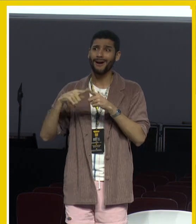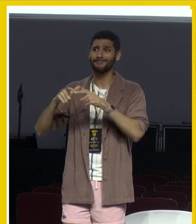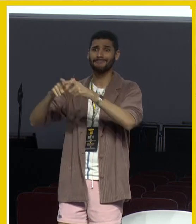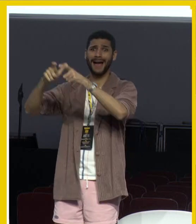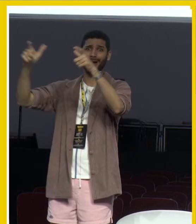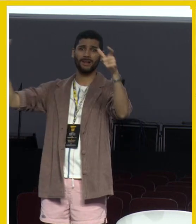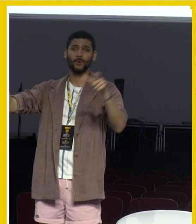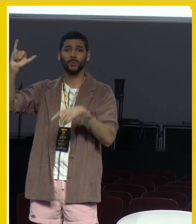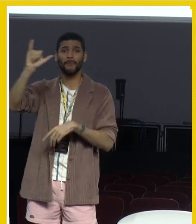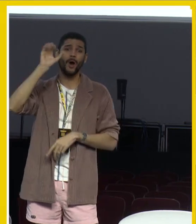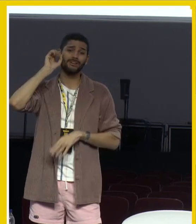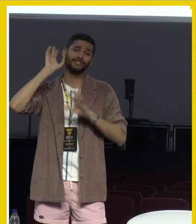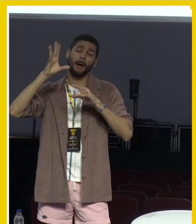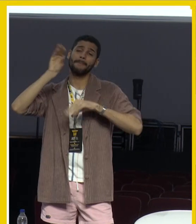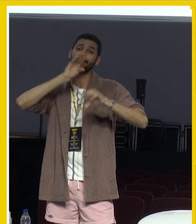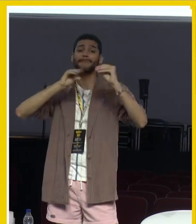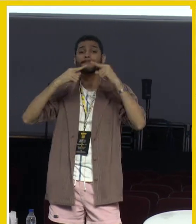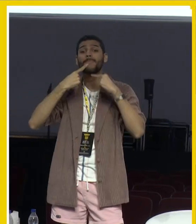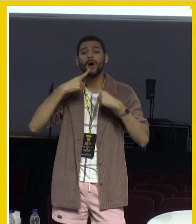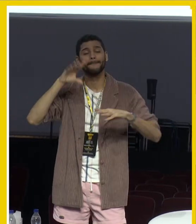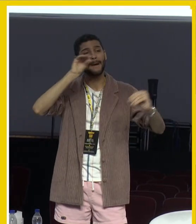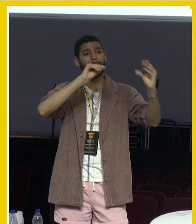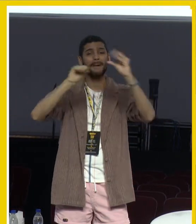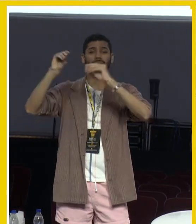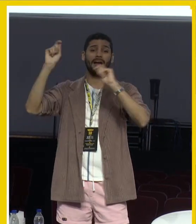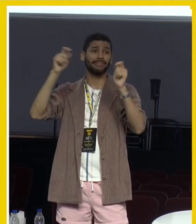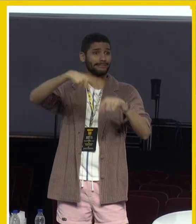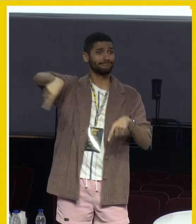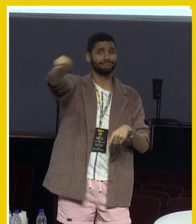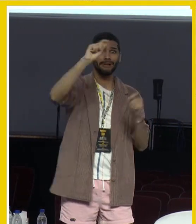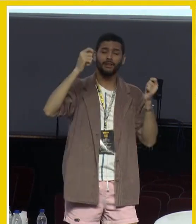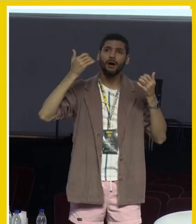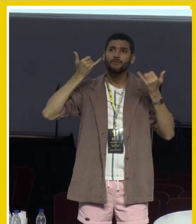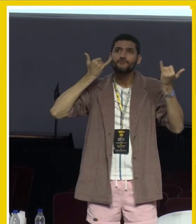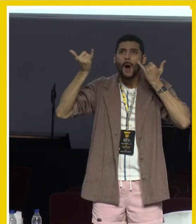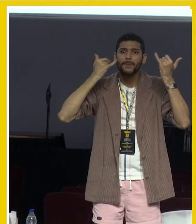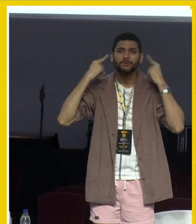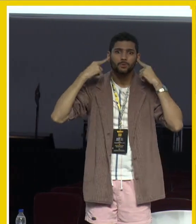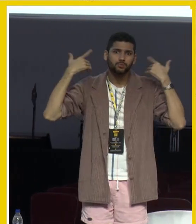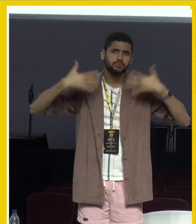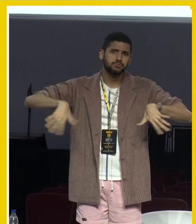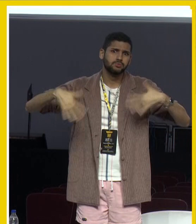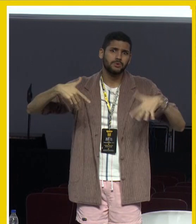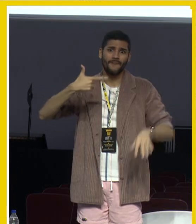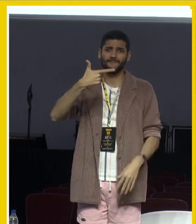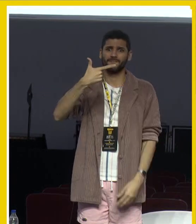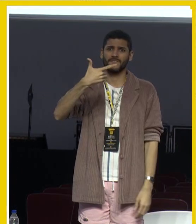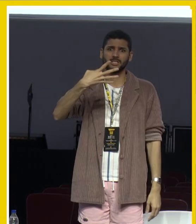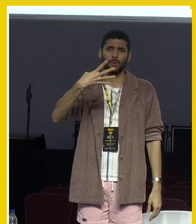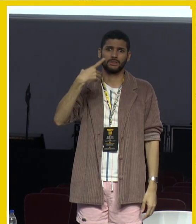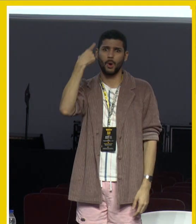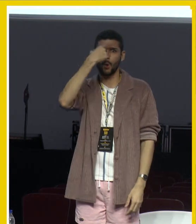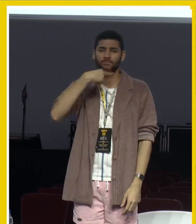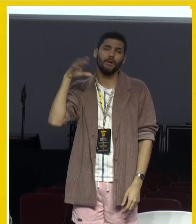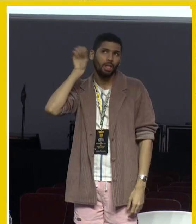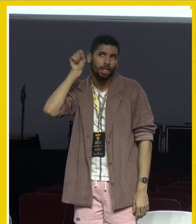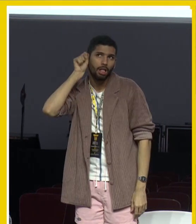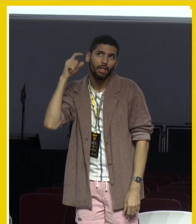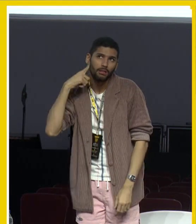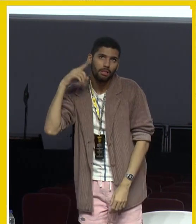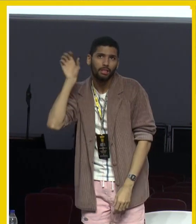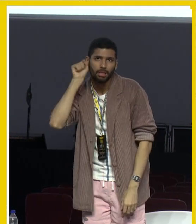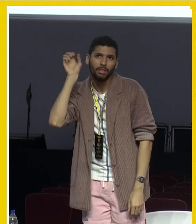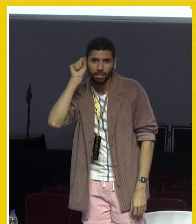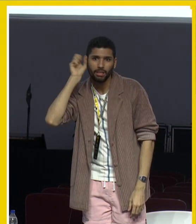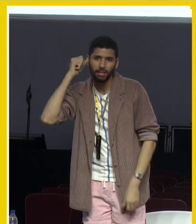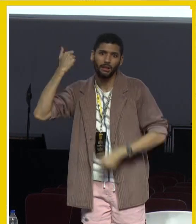para a comunidade surda mas como eu faço isso a maioria do sul tubby são ouvintes então vocês têm todas as informações 24